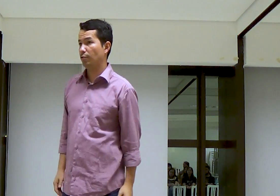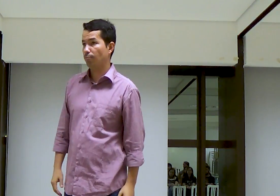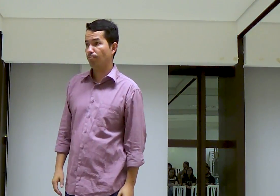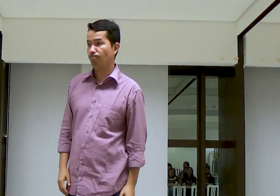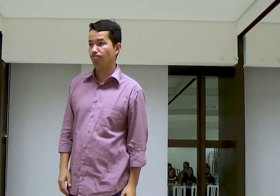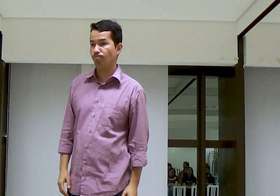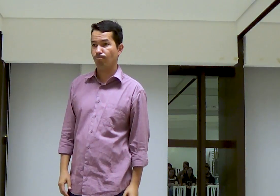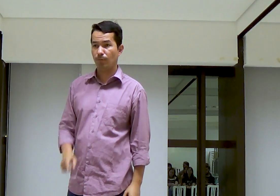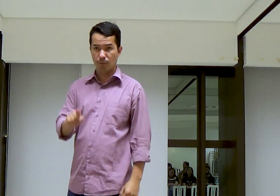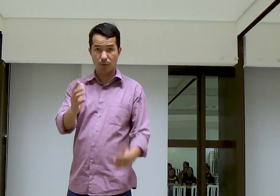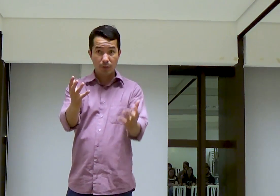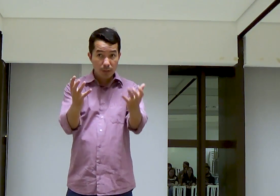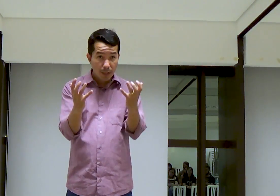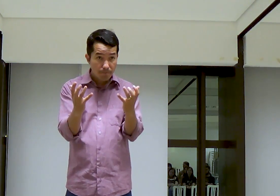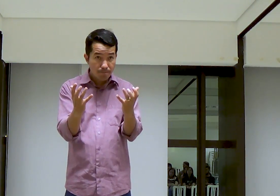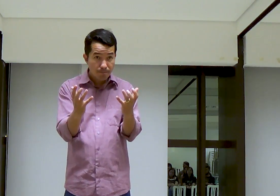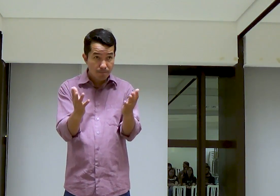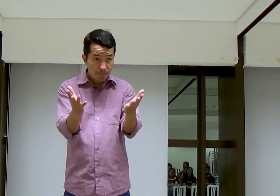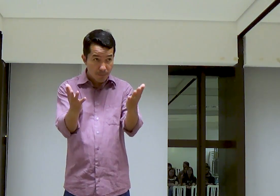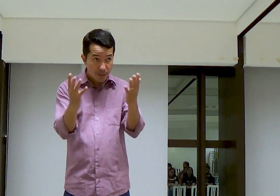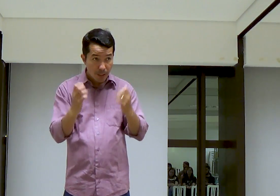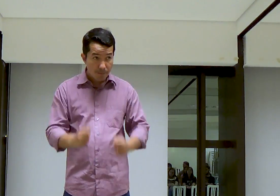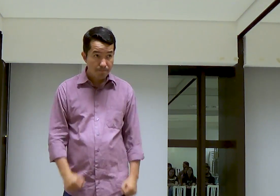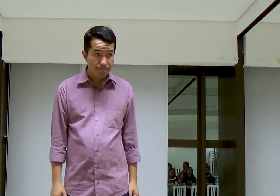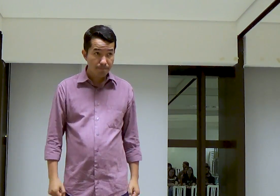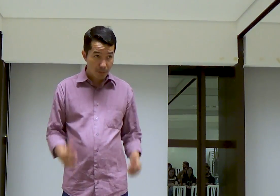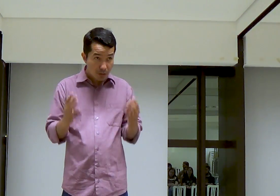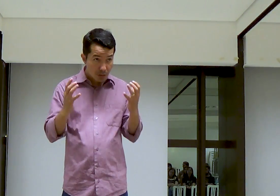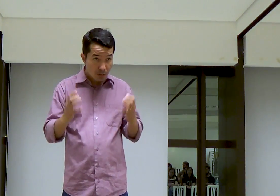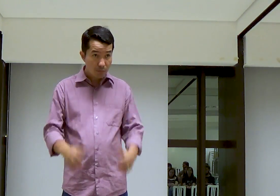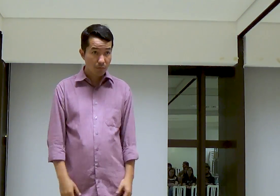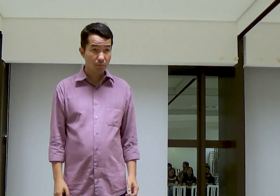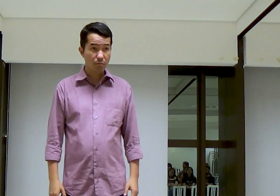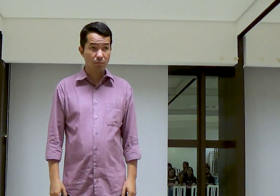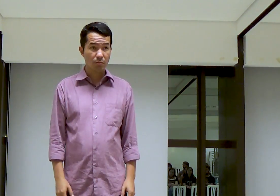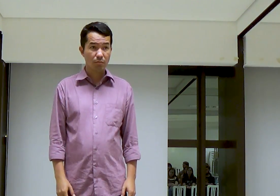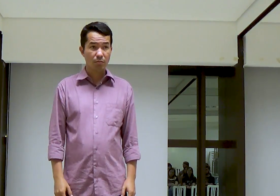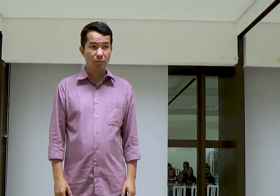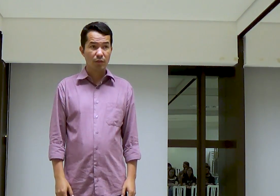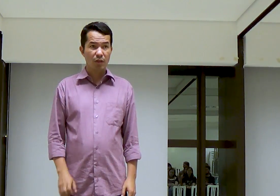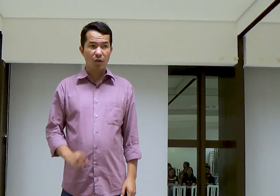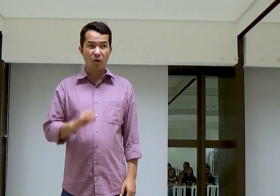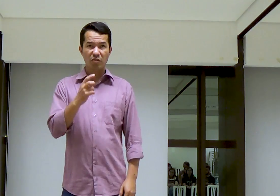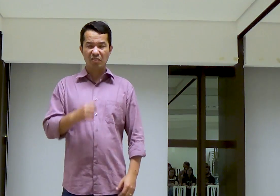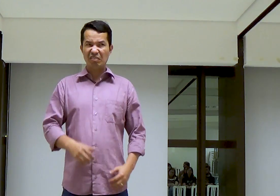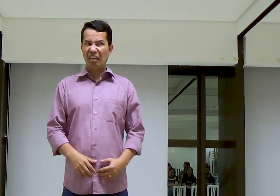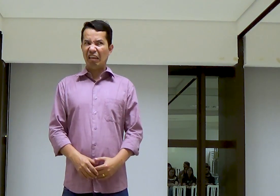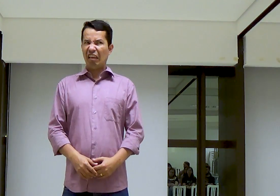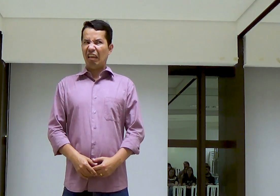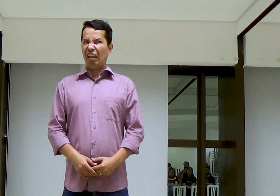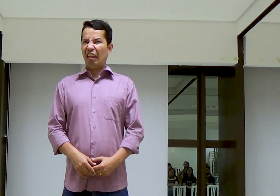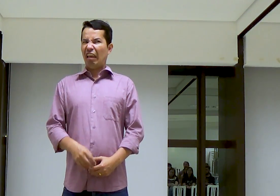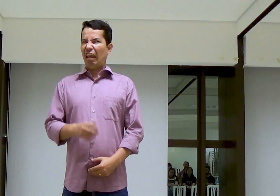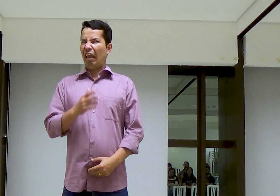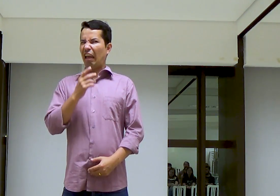obedientes. Ok? Você quer isso? Você deseja isso? Você quer? Ou você